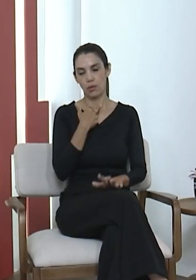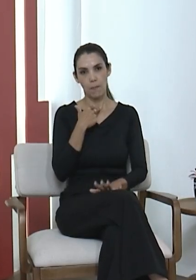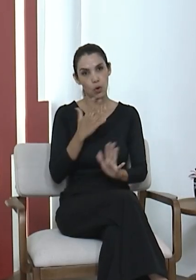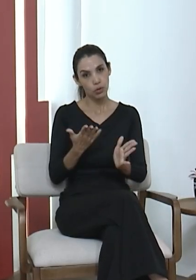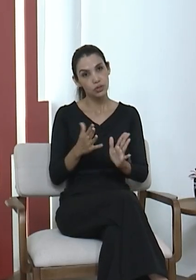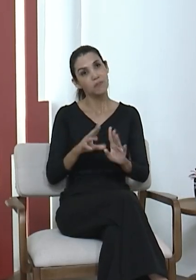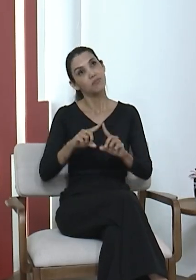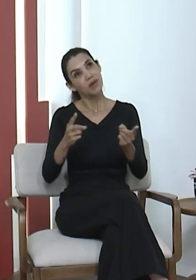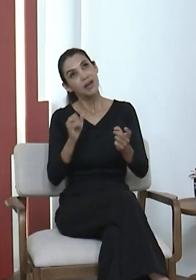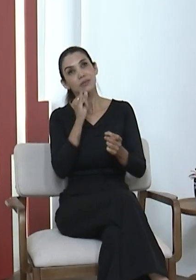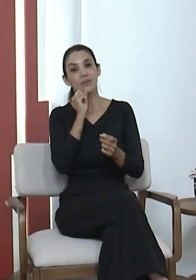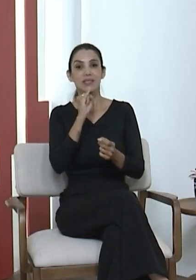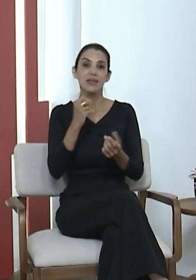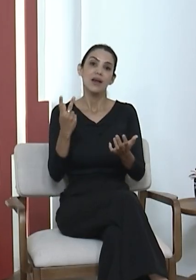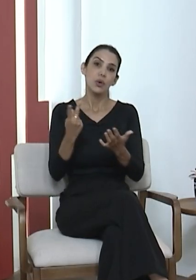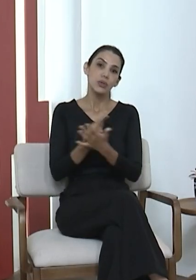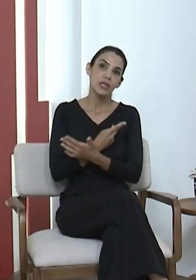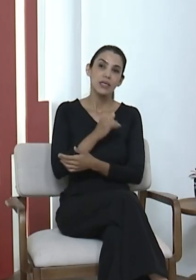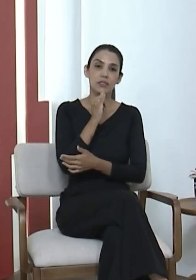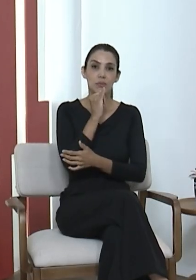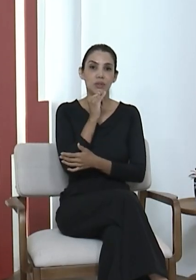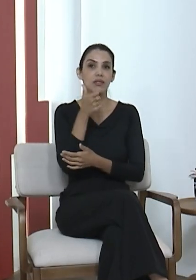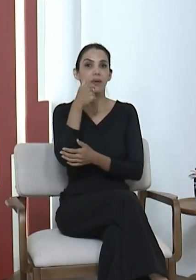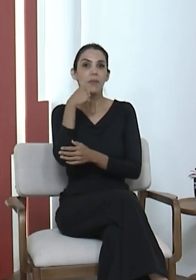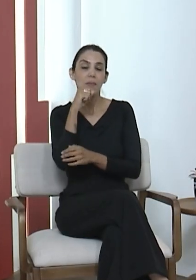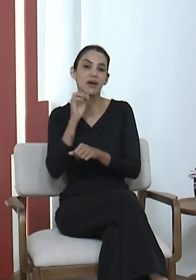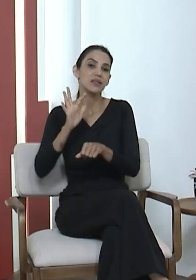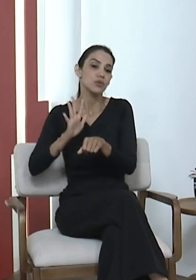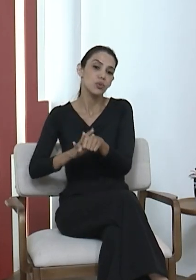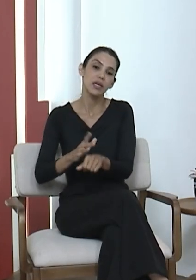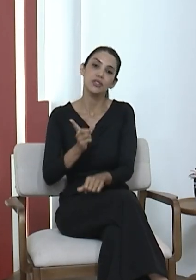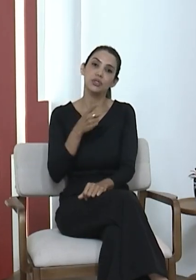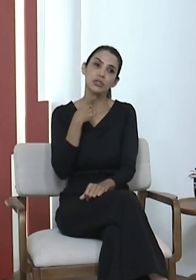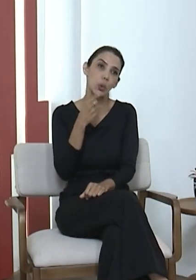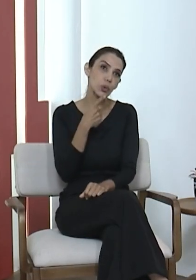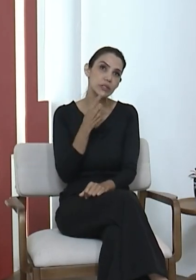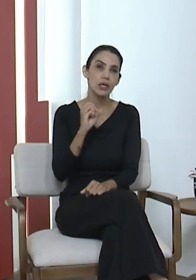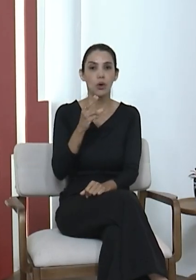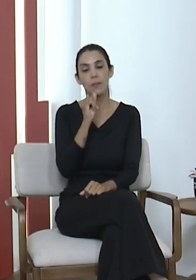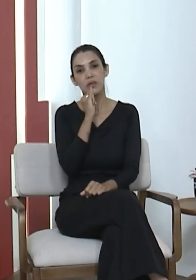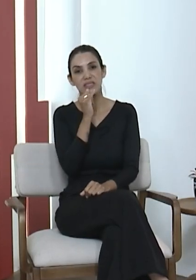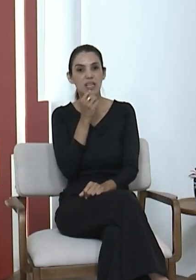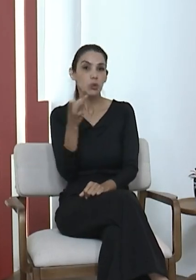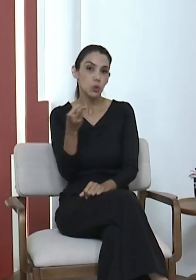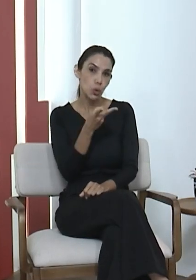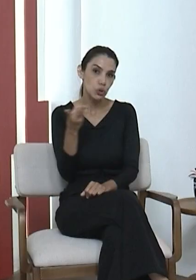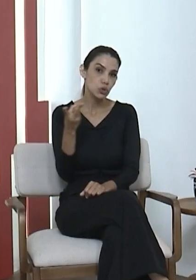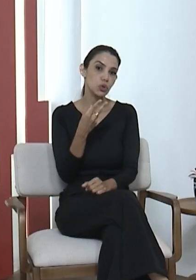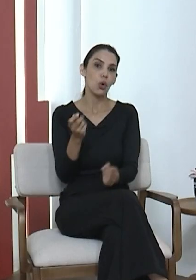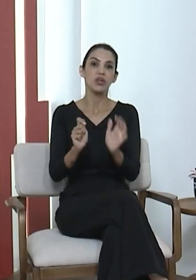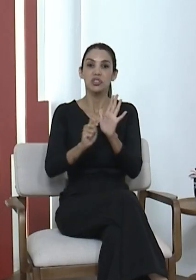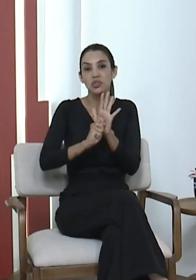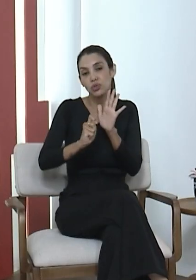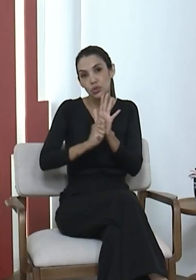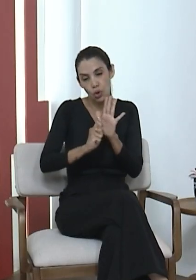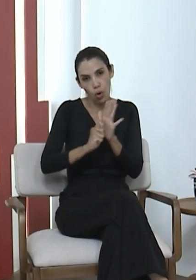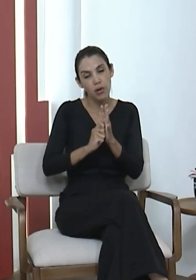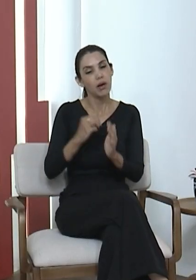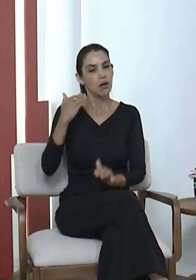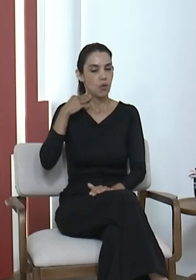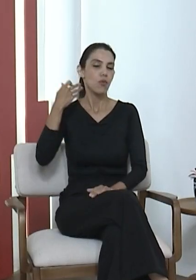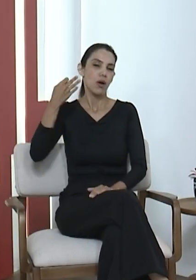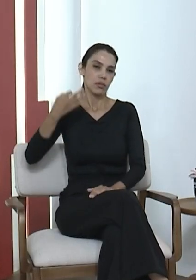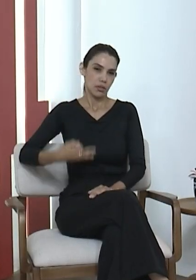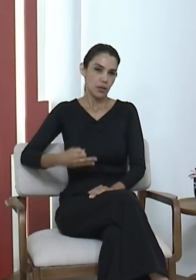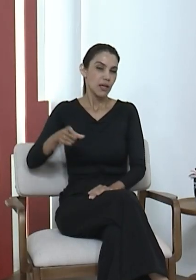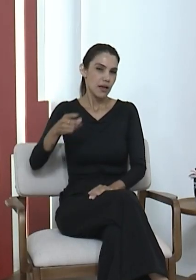saúde que os impede de exercer esse poder familiar, se são dependentes químicos, alguma coisa nesse sentido, o juiz vai analisar